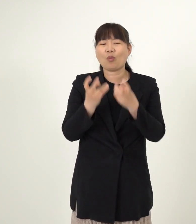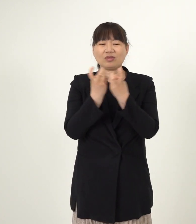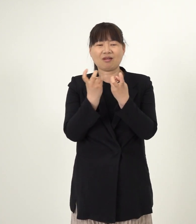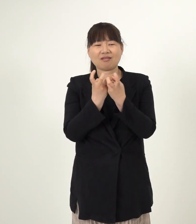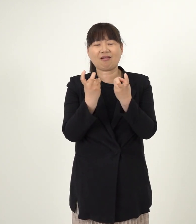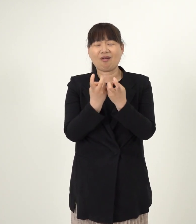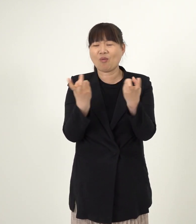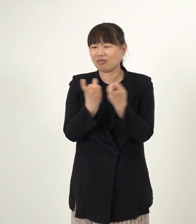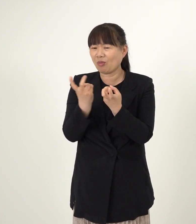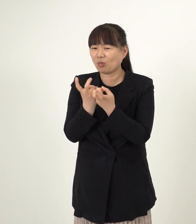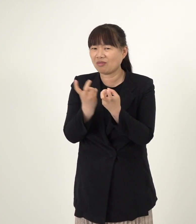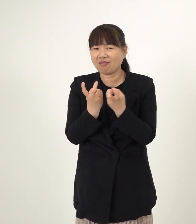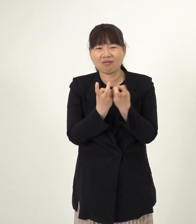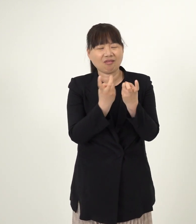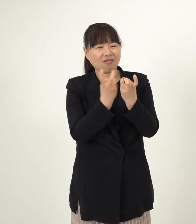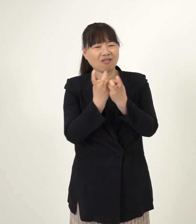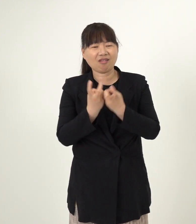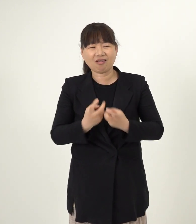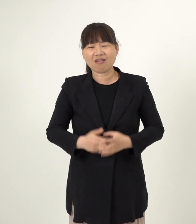어떡하나.